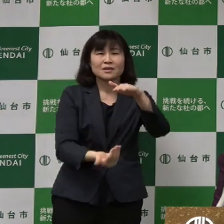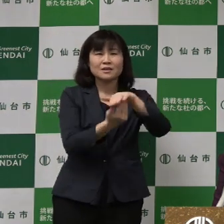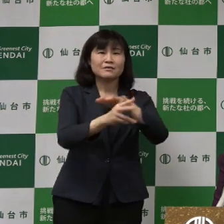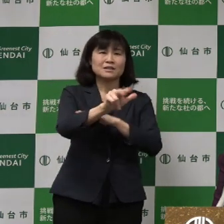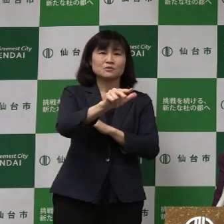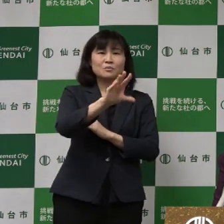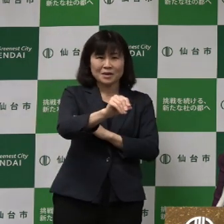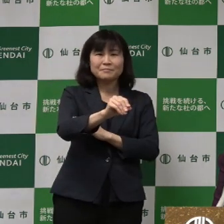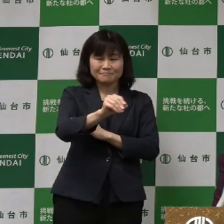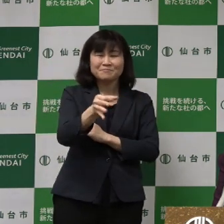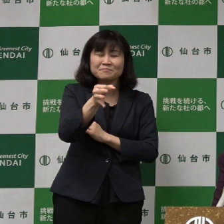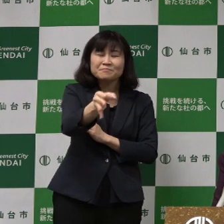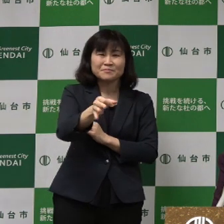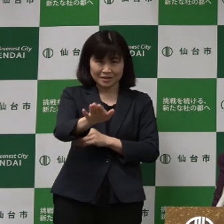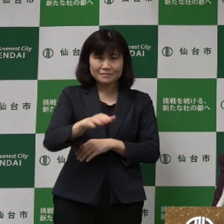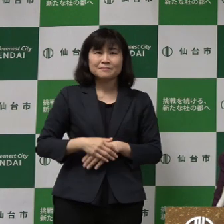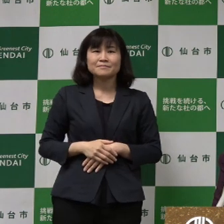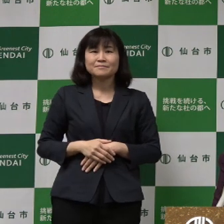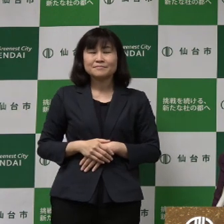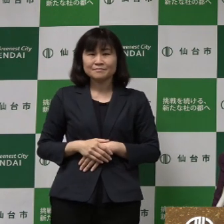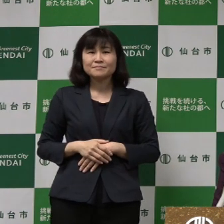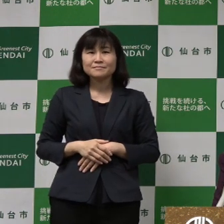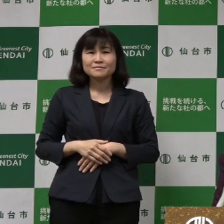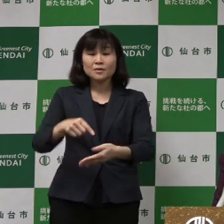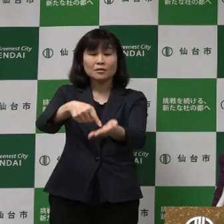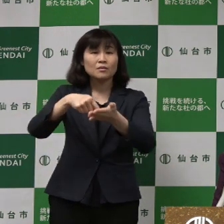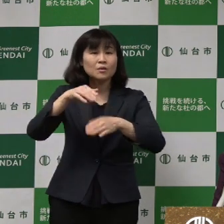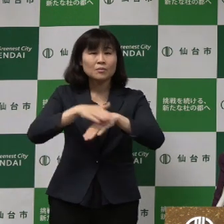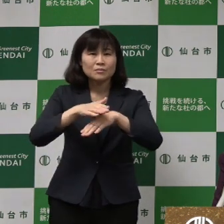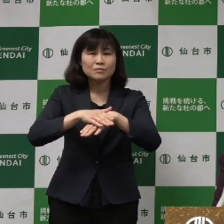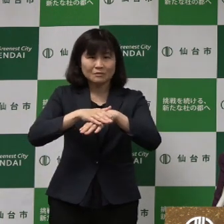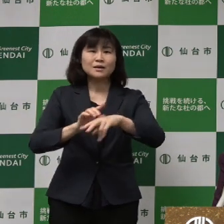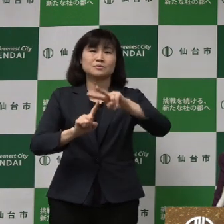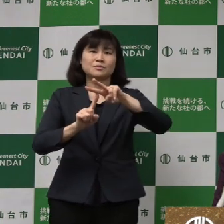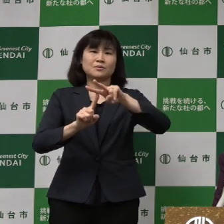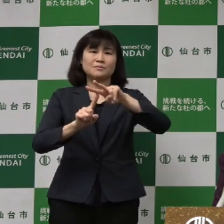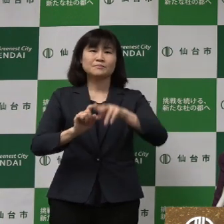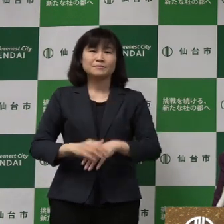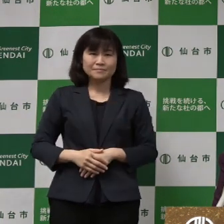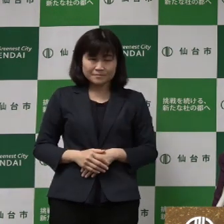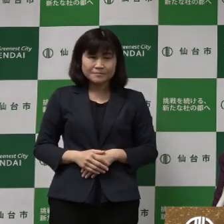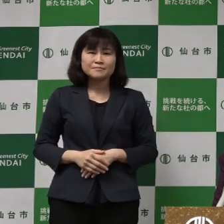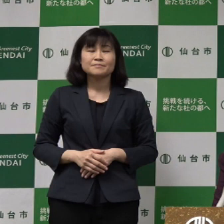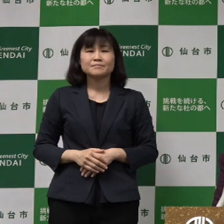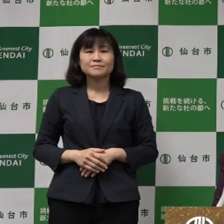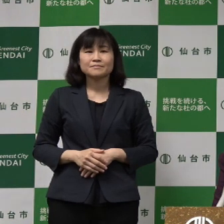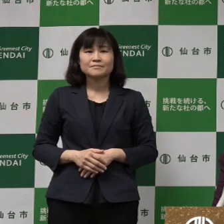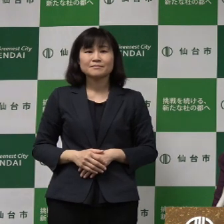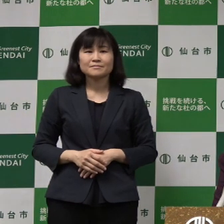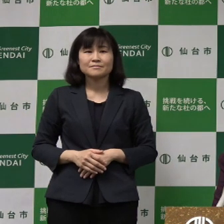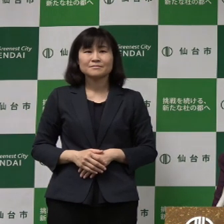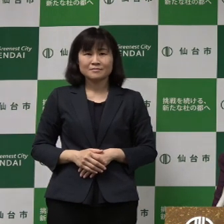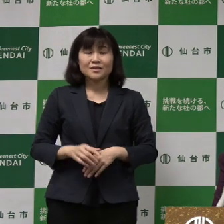。申請は郵送で受付をいたします。郵送い